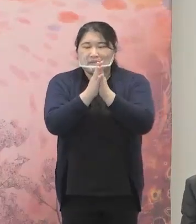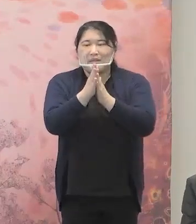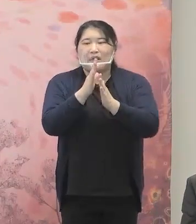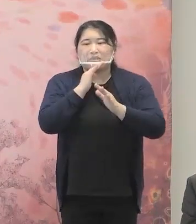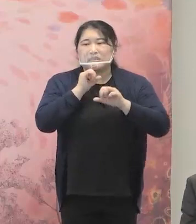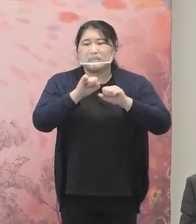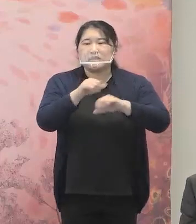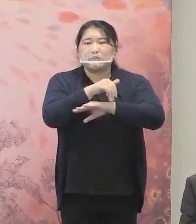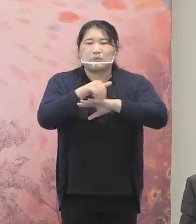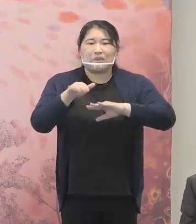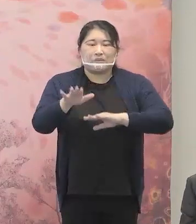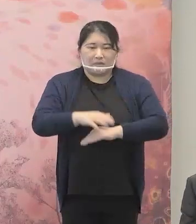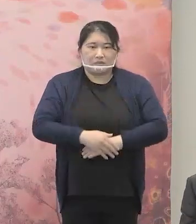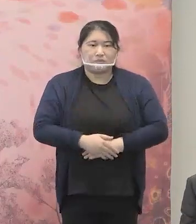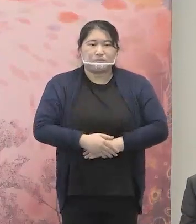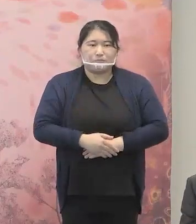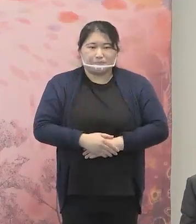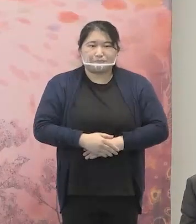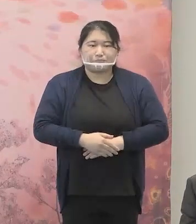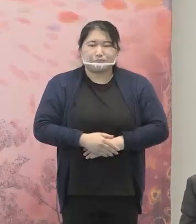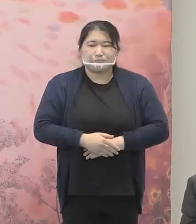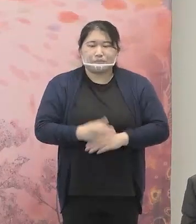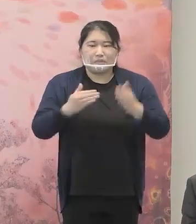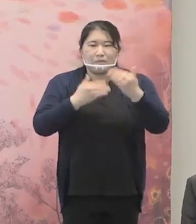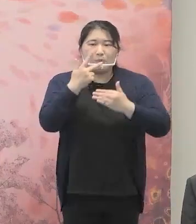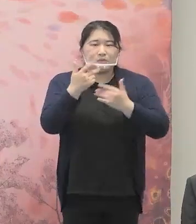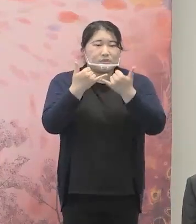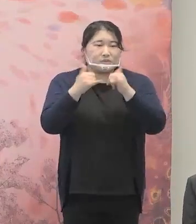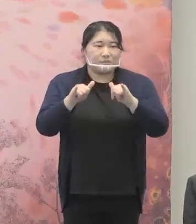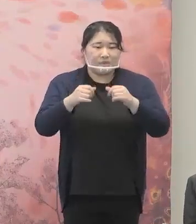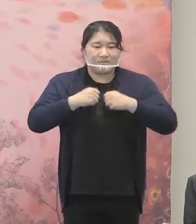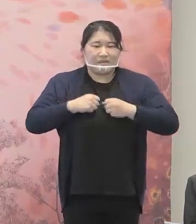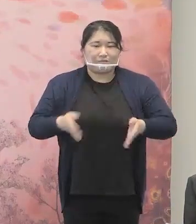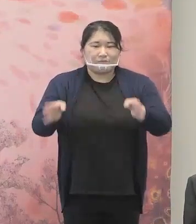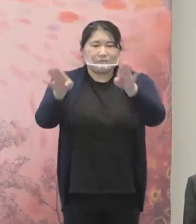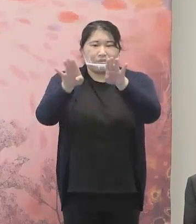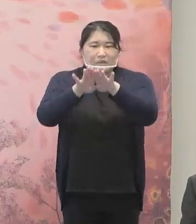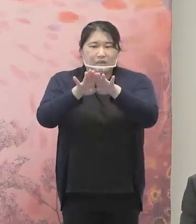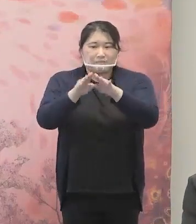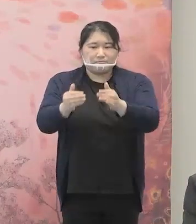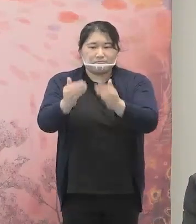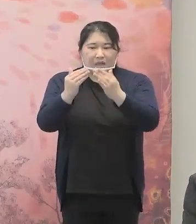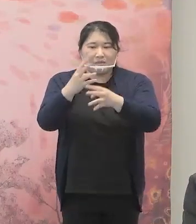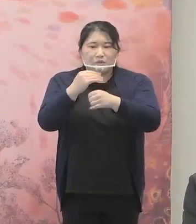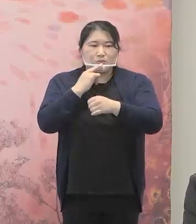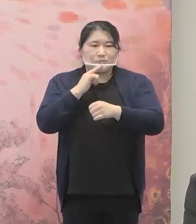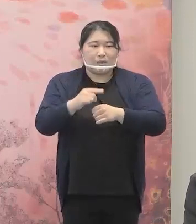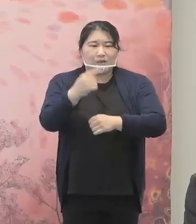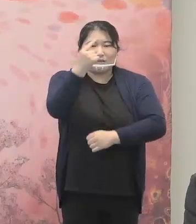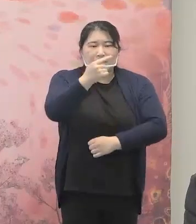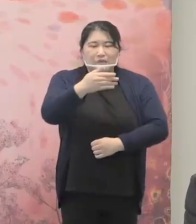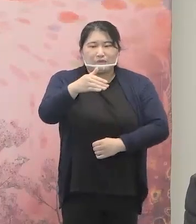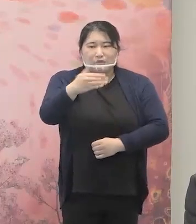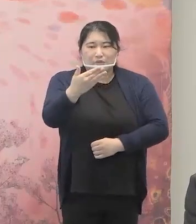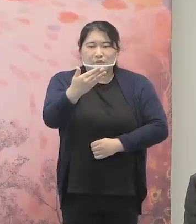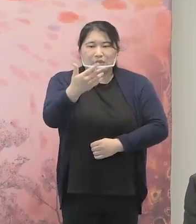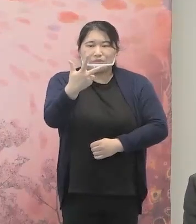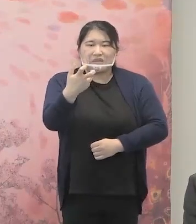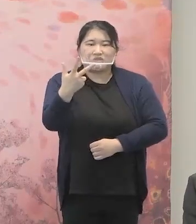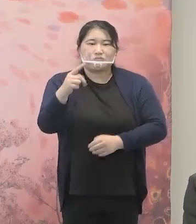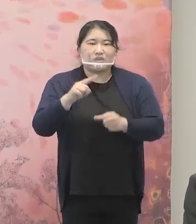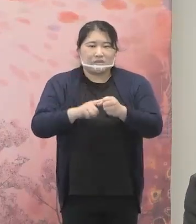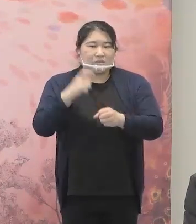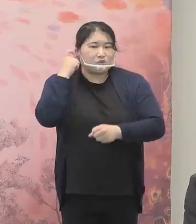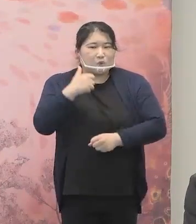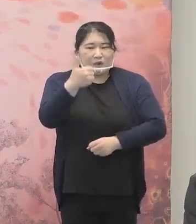。言わずもがなですが、青森市民体育館の建設は1977年でした。昭和